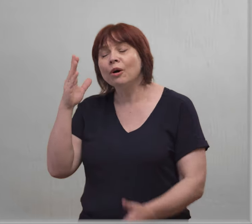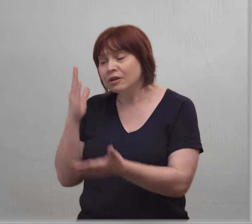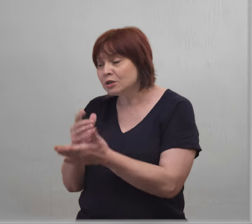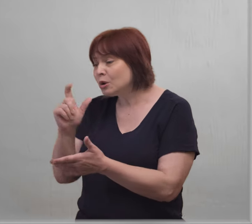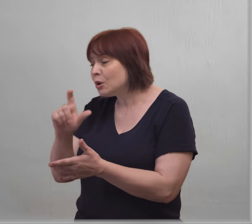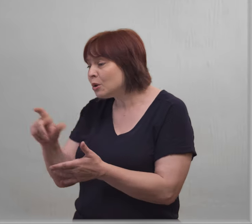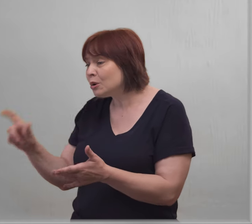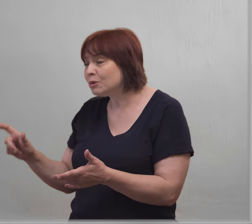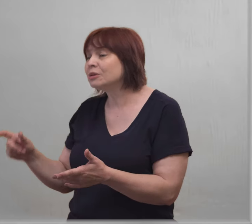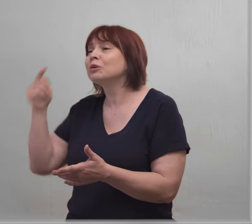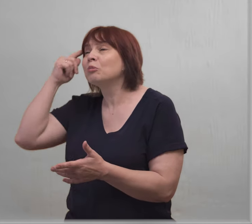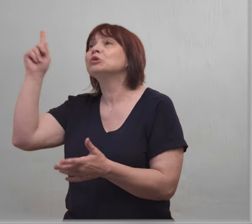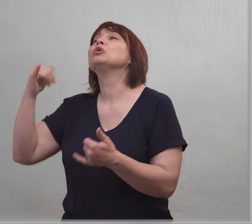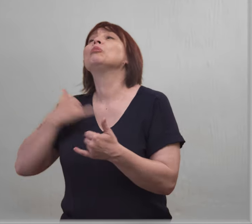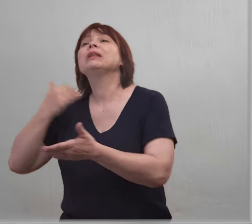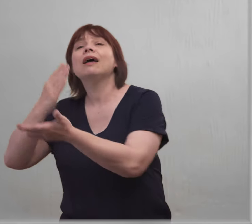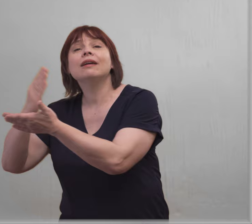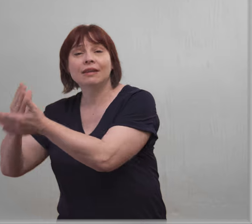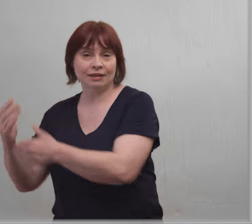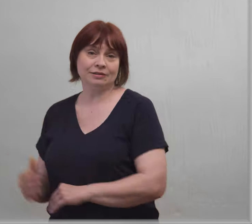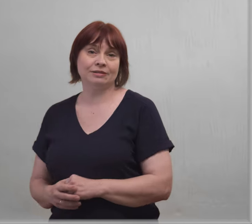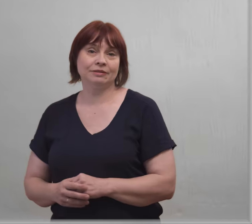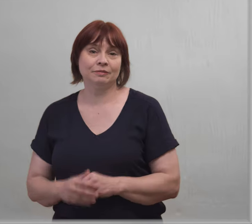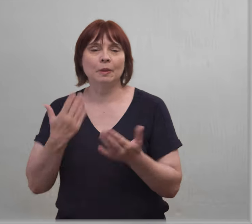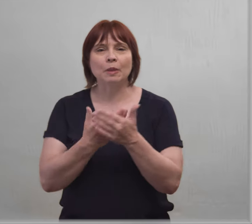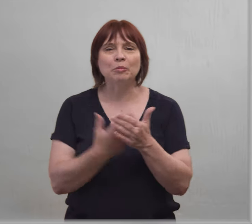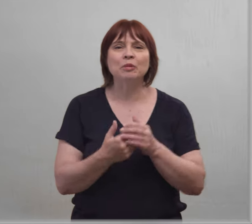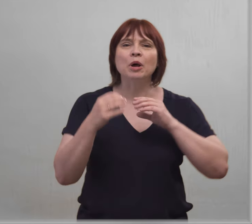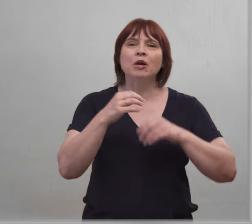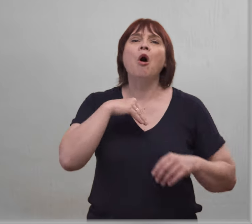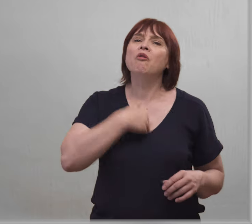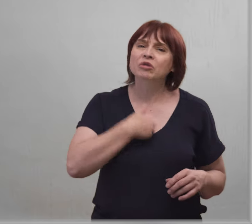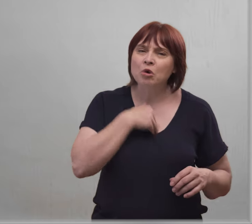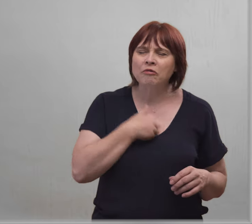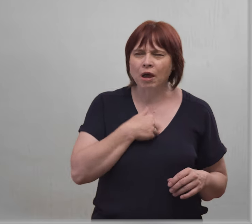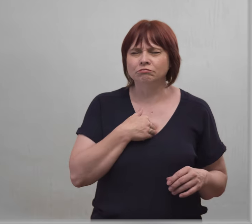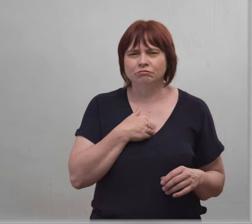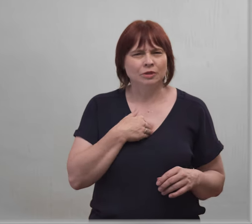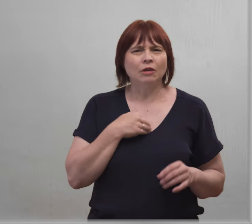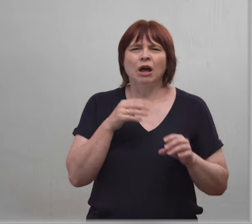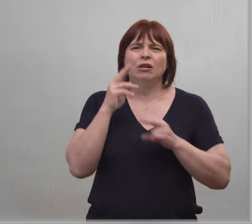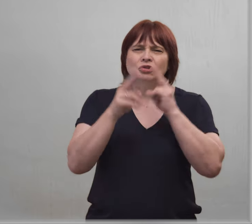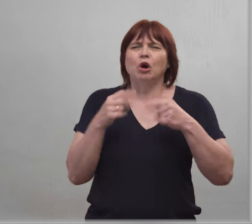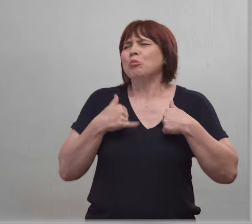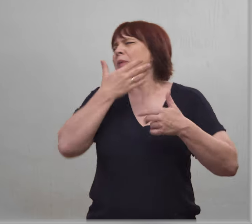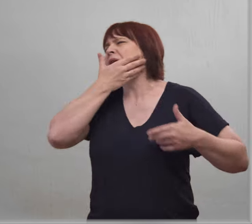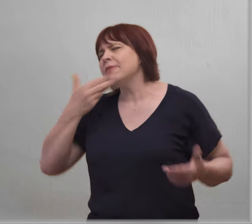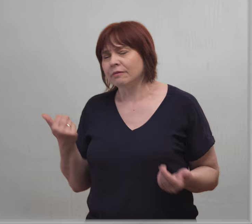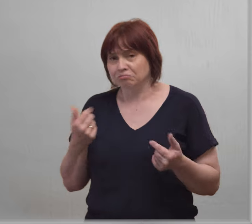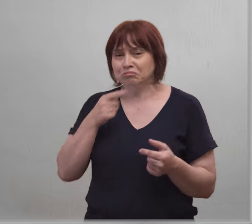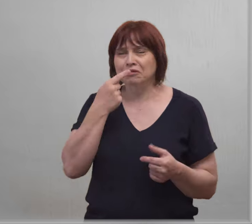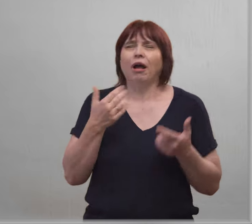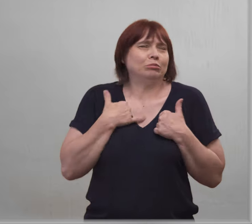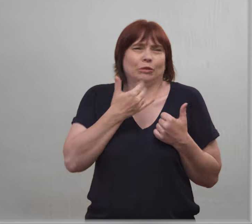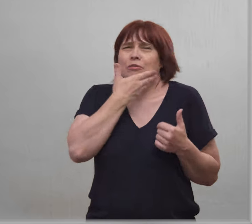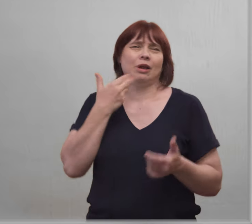ничего, кроме муки и масла». И этого было достаточно, чтобы Бог дал обеспечение